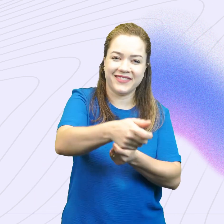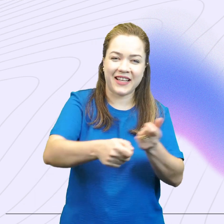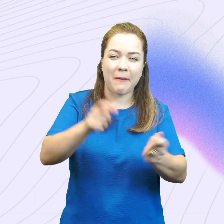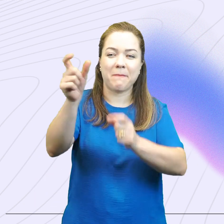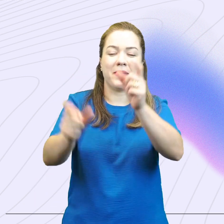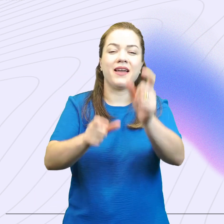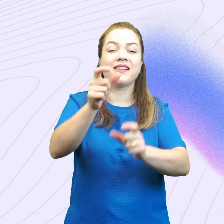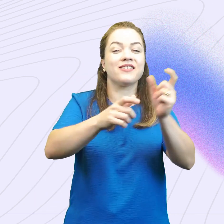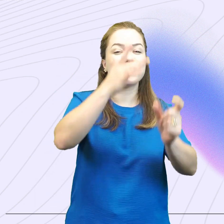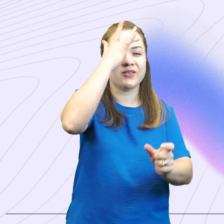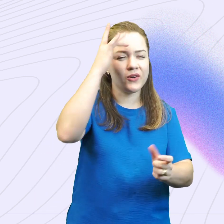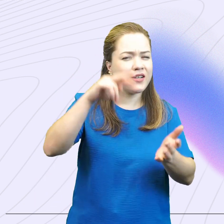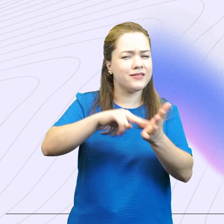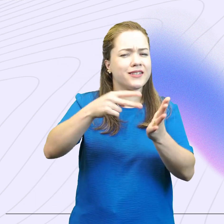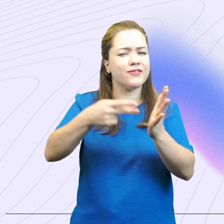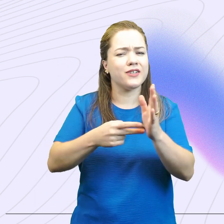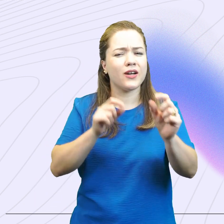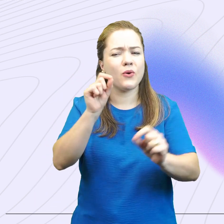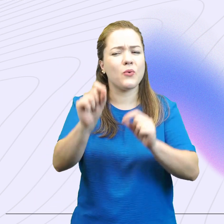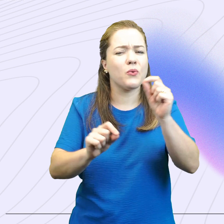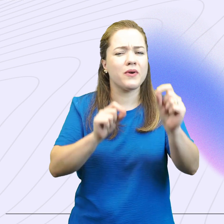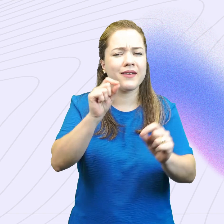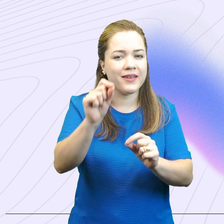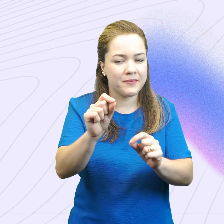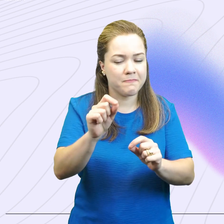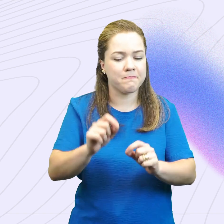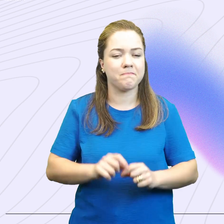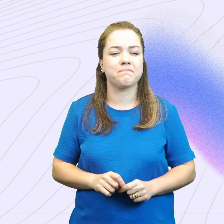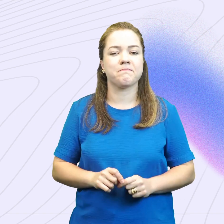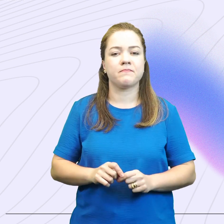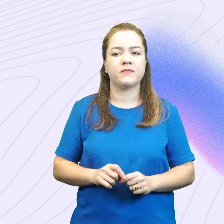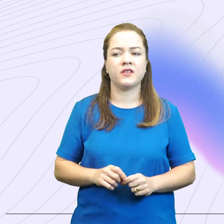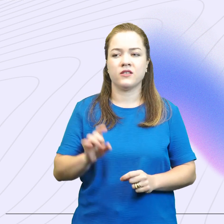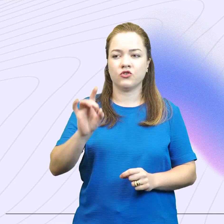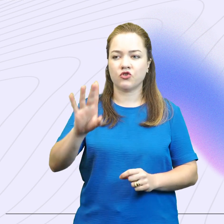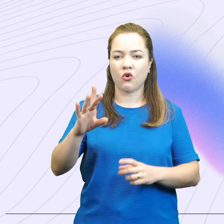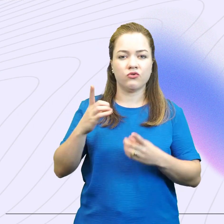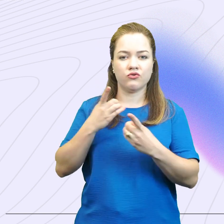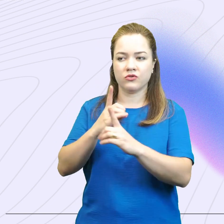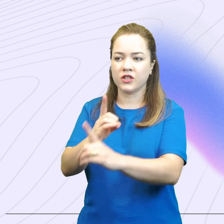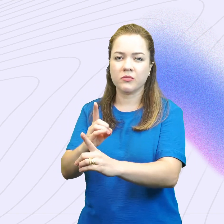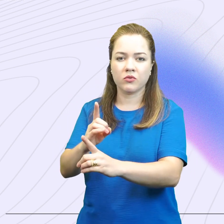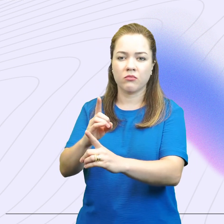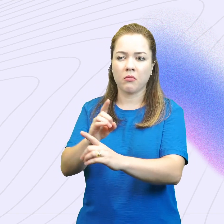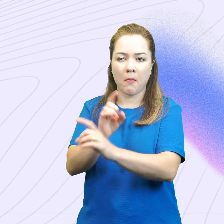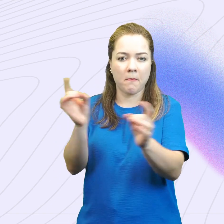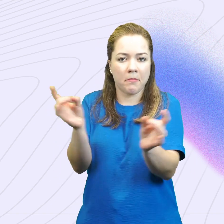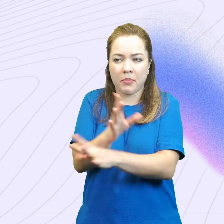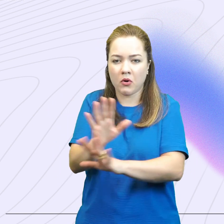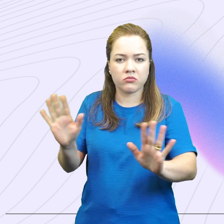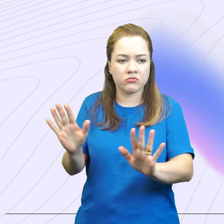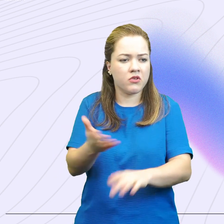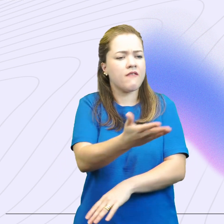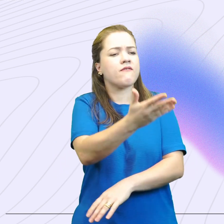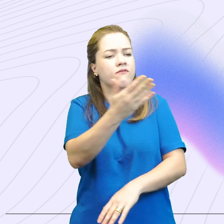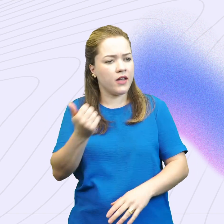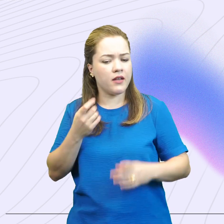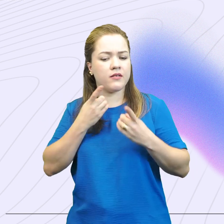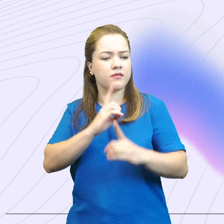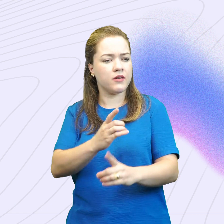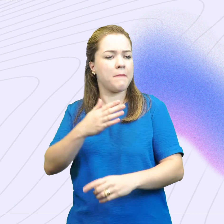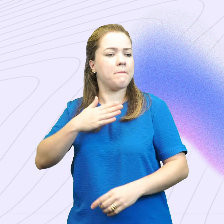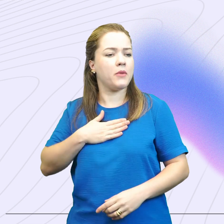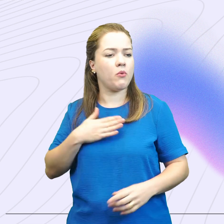E Jesus não chama nós para sermos apenas discípulos e ponto final. Não é apenas venha, seja meu discípulo